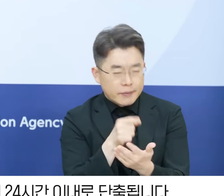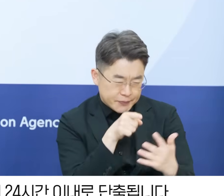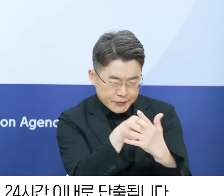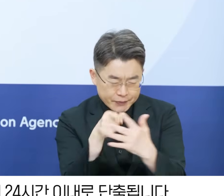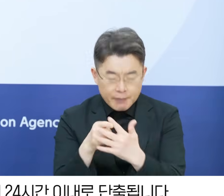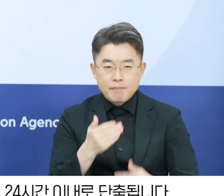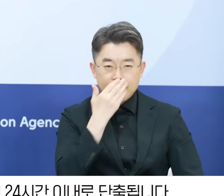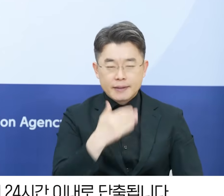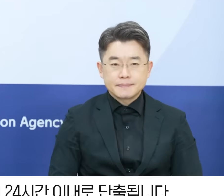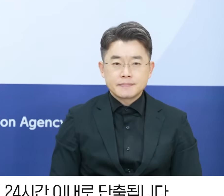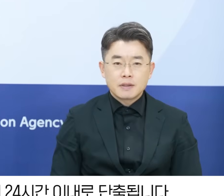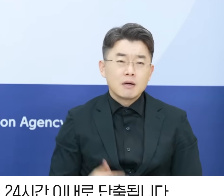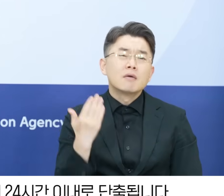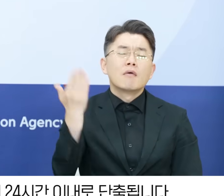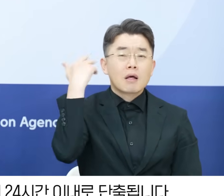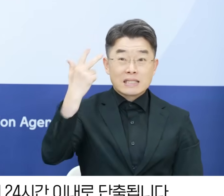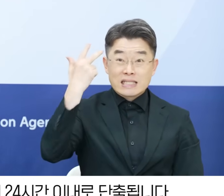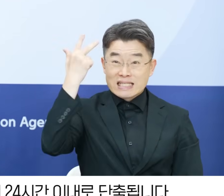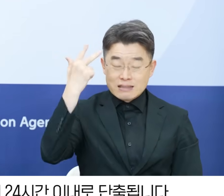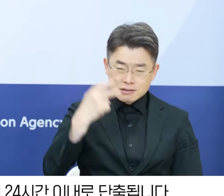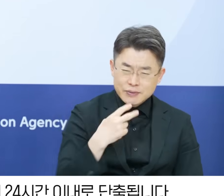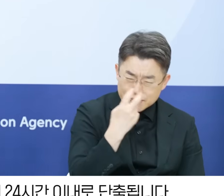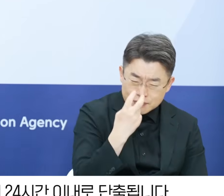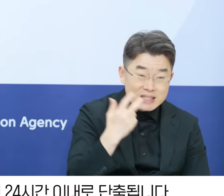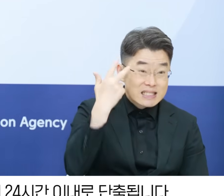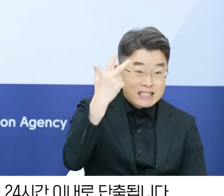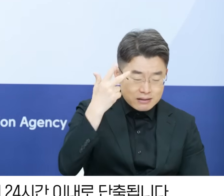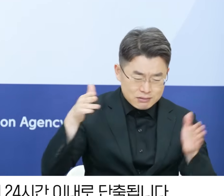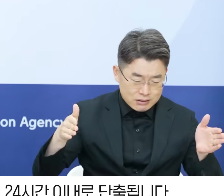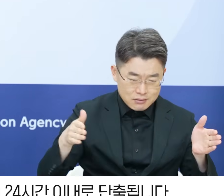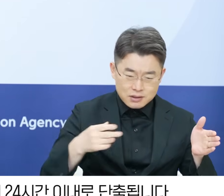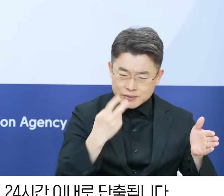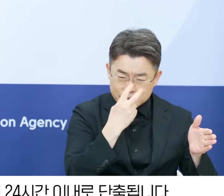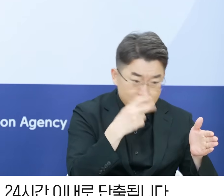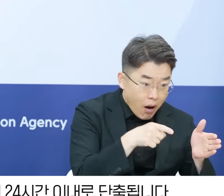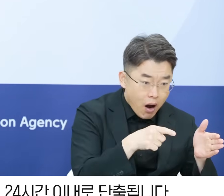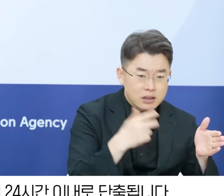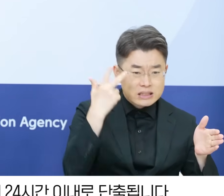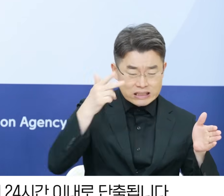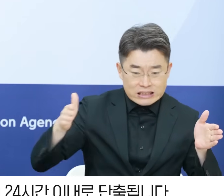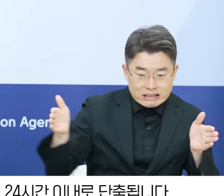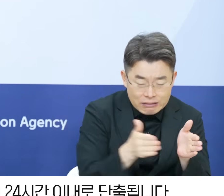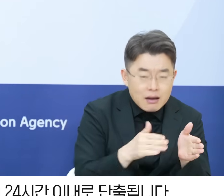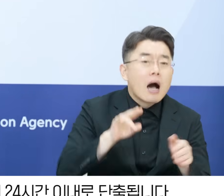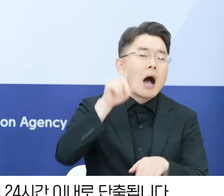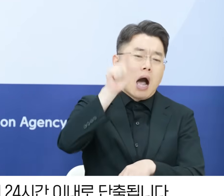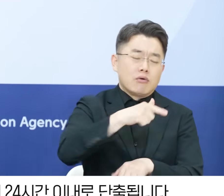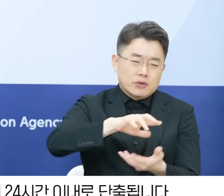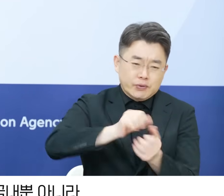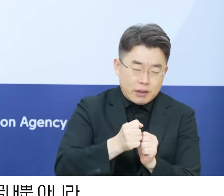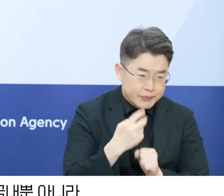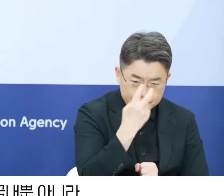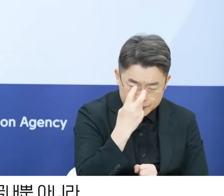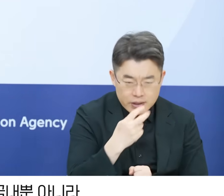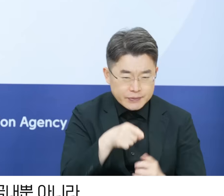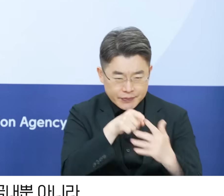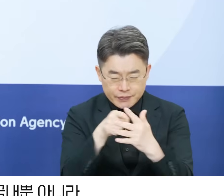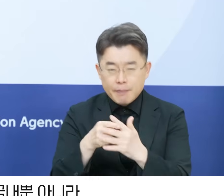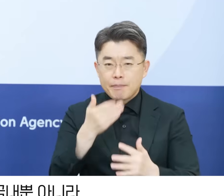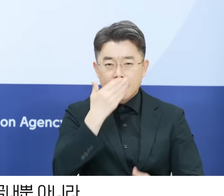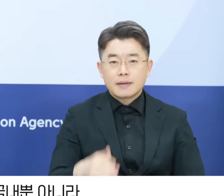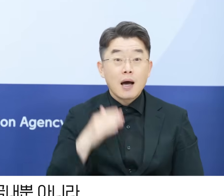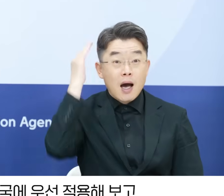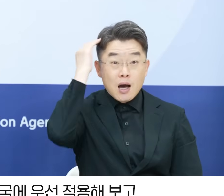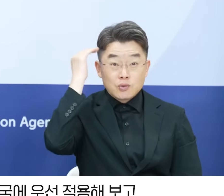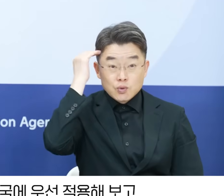소요 기간이 기존 7일 대비 24시간 이내로 단축됩니다. 이러한 기술은